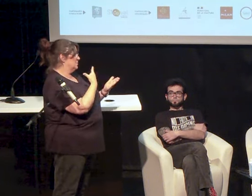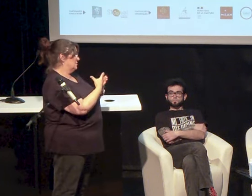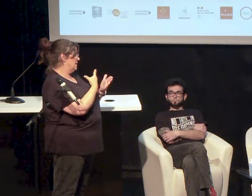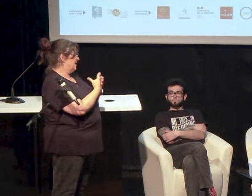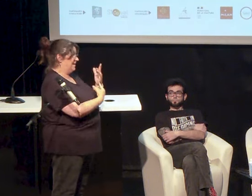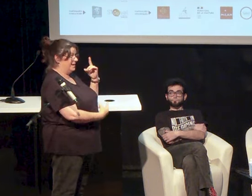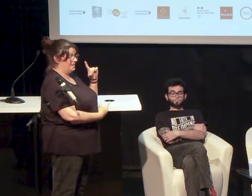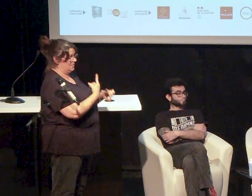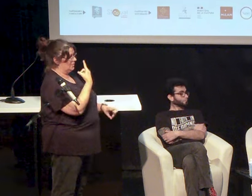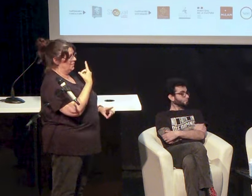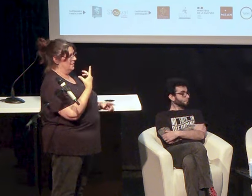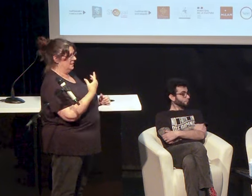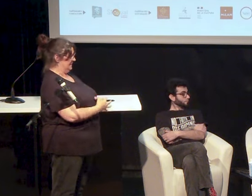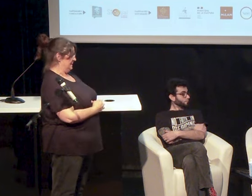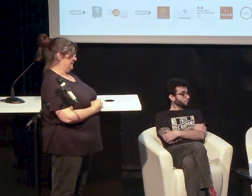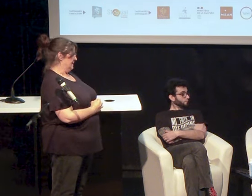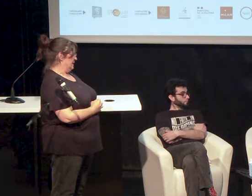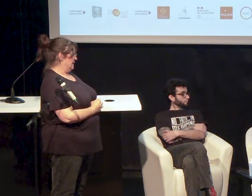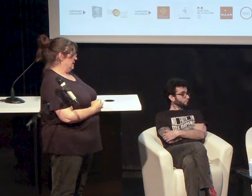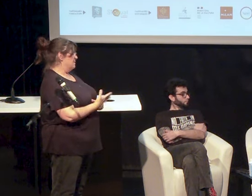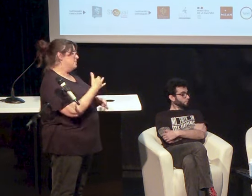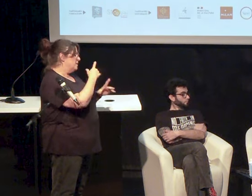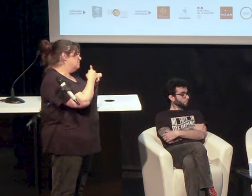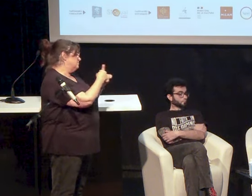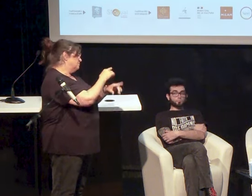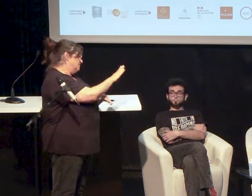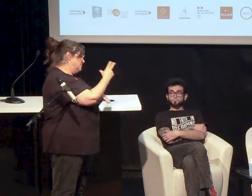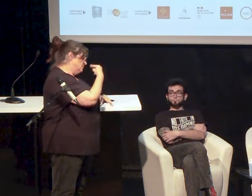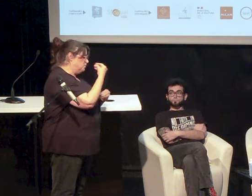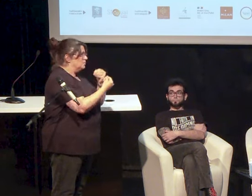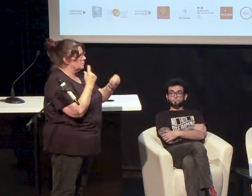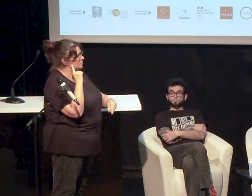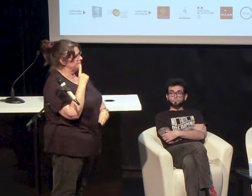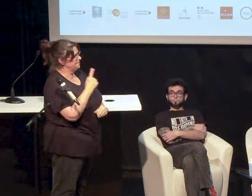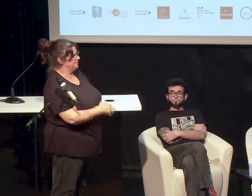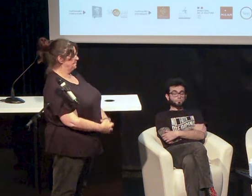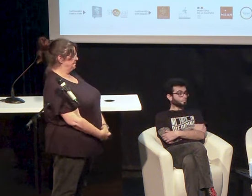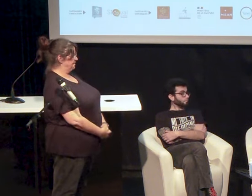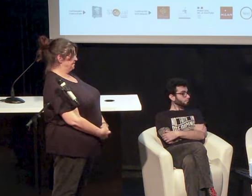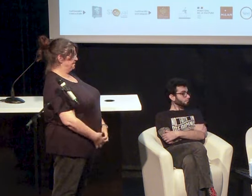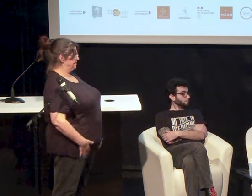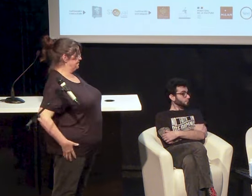mais dont la cible n'est pas tout à fait la même.